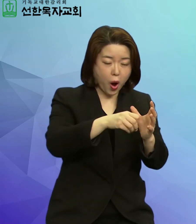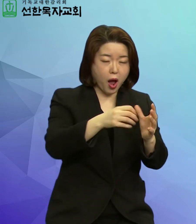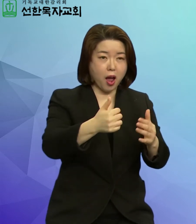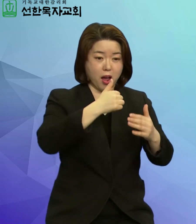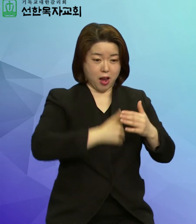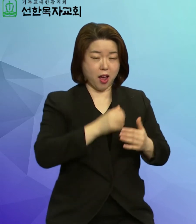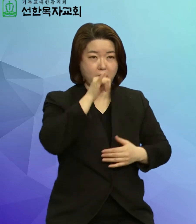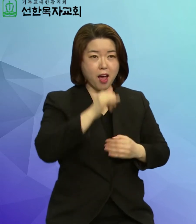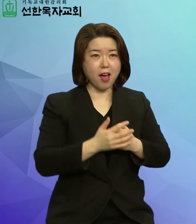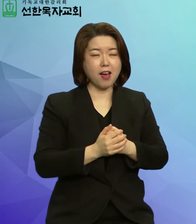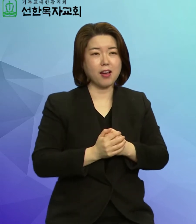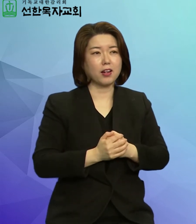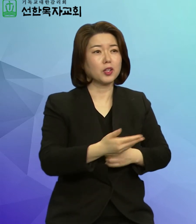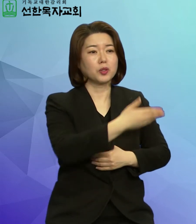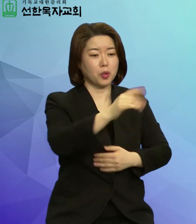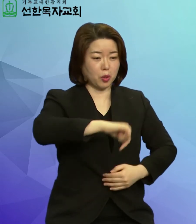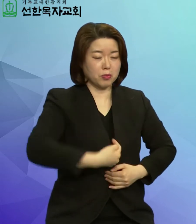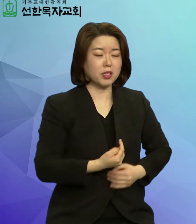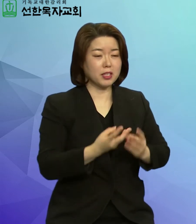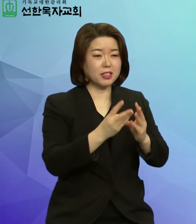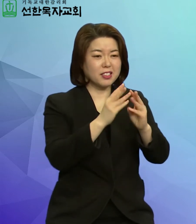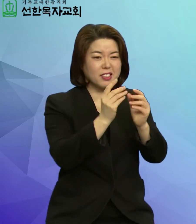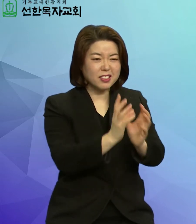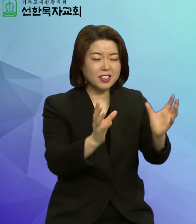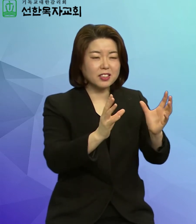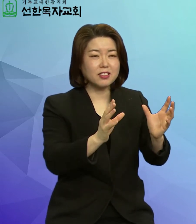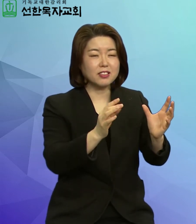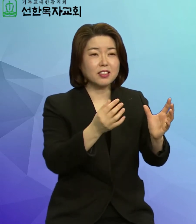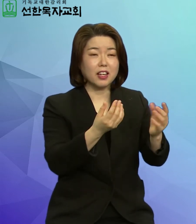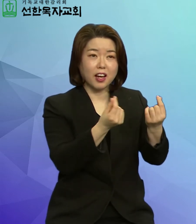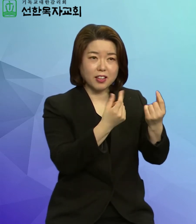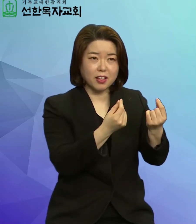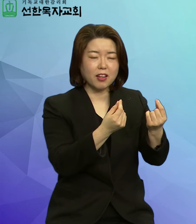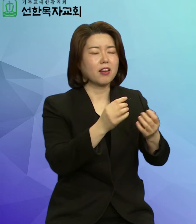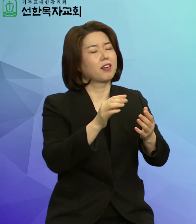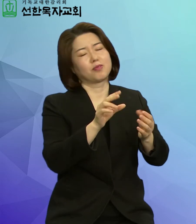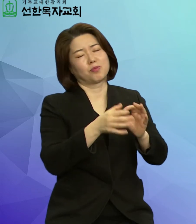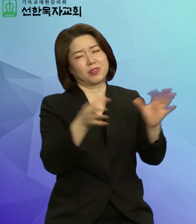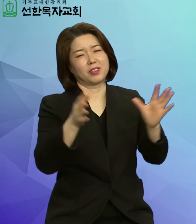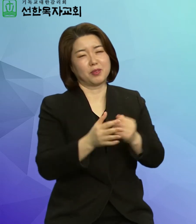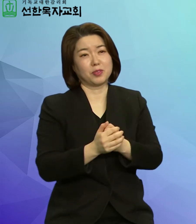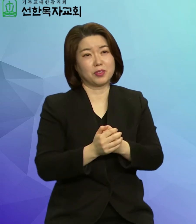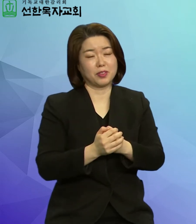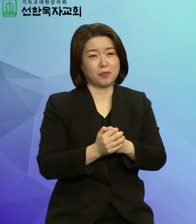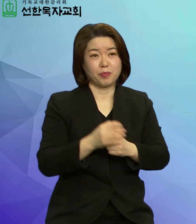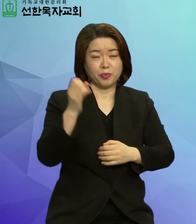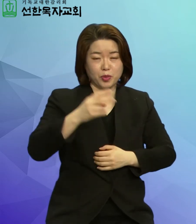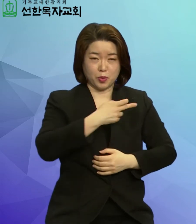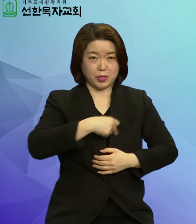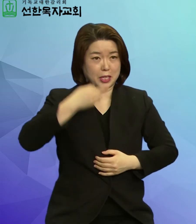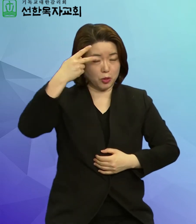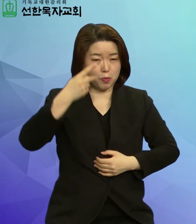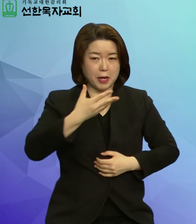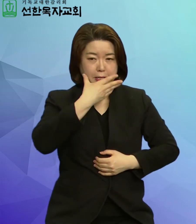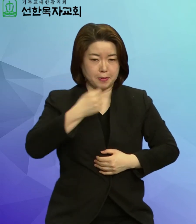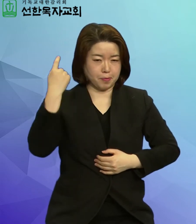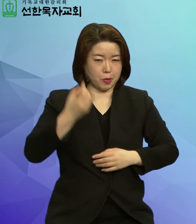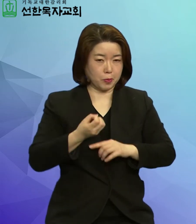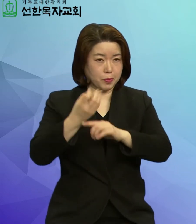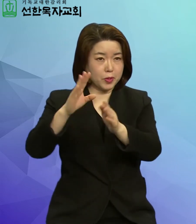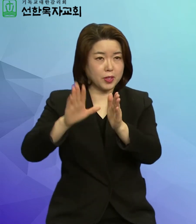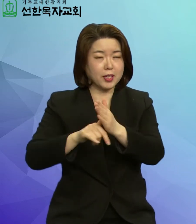계신데 여러분 자신이 질그릇 같은 게 뭐가 문제입니까? 8절 9절에 보면 사도 바울이 복음